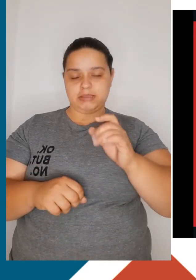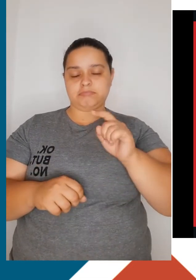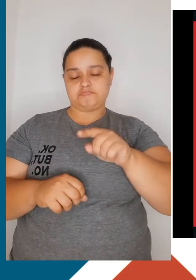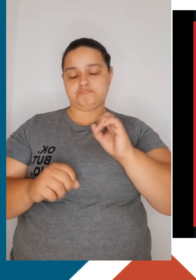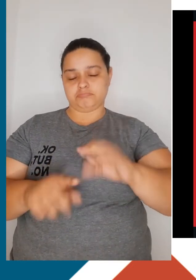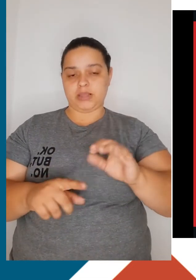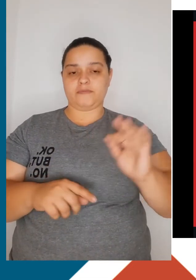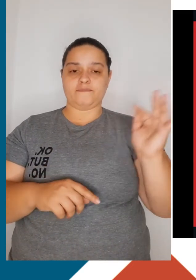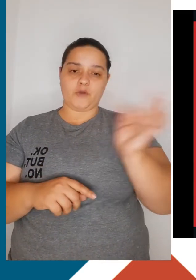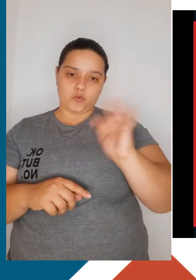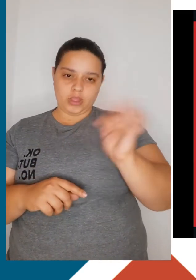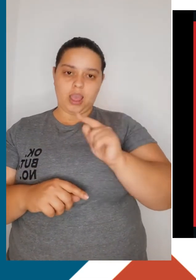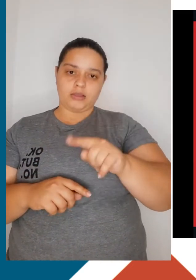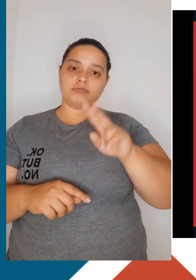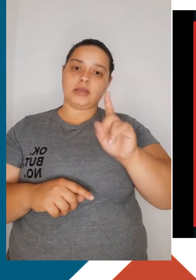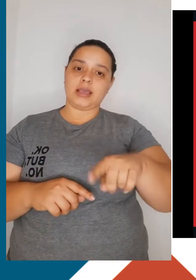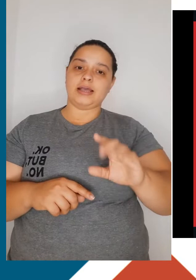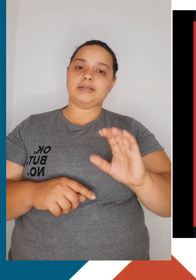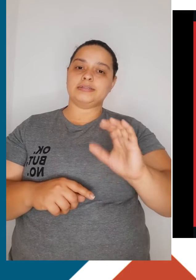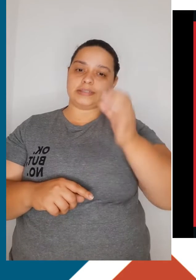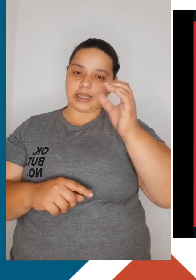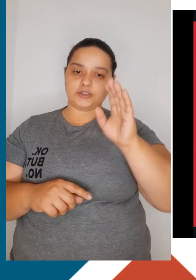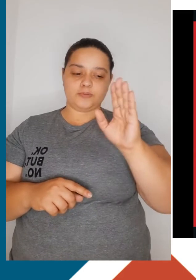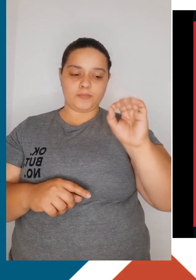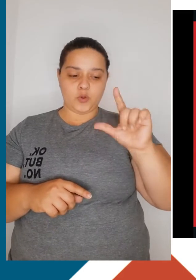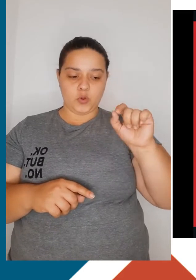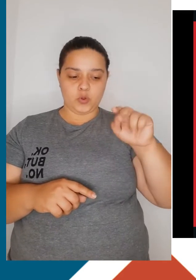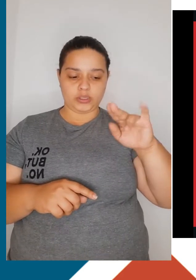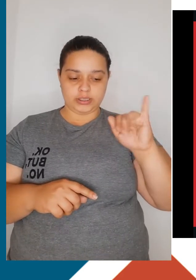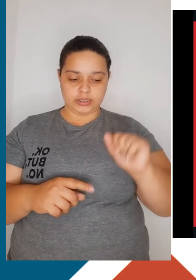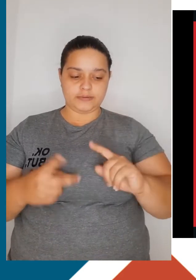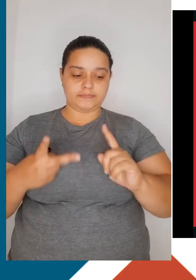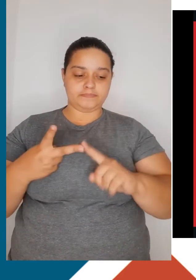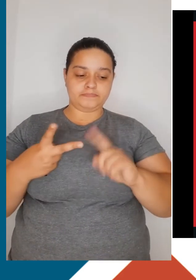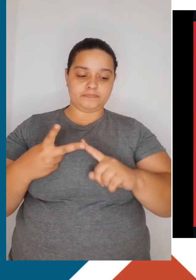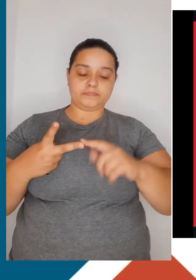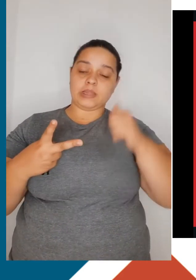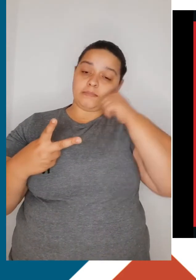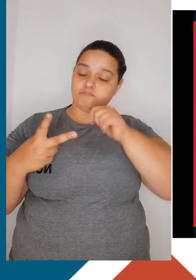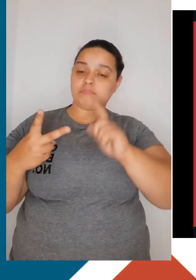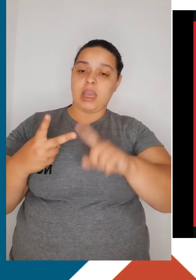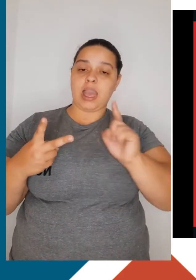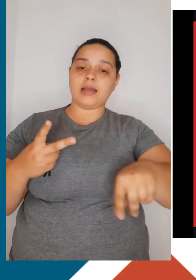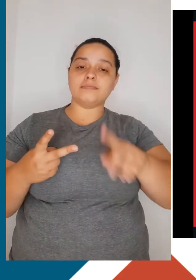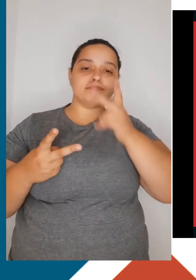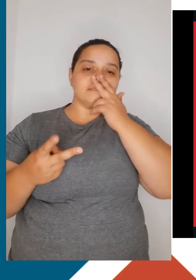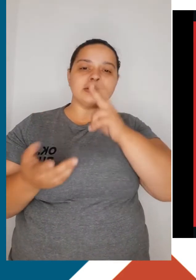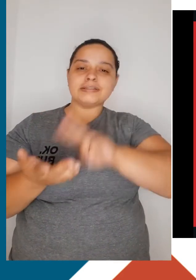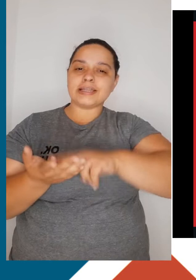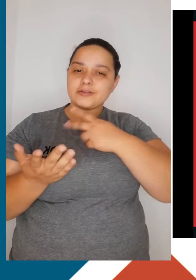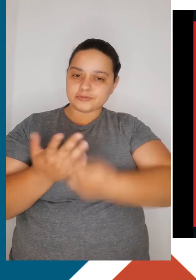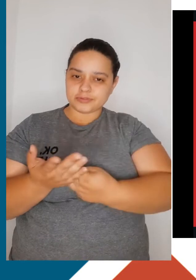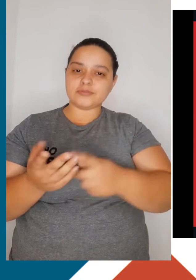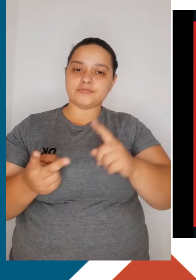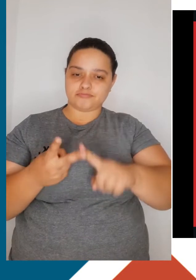e foi eleita para a Academia de Ciências de Bolonha. A Émilie du Châtelet foi uma das tradutoras da